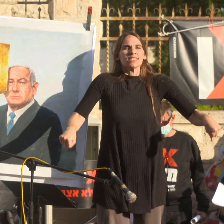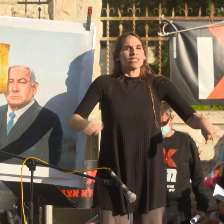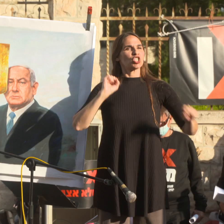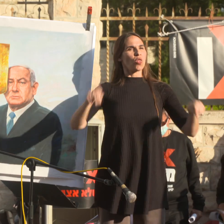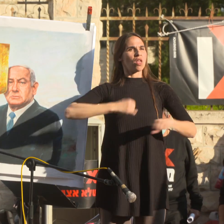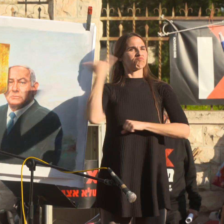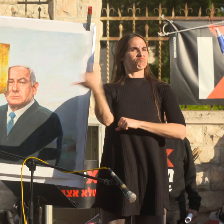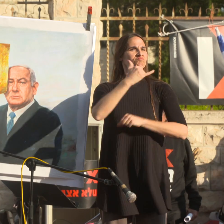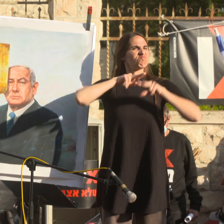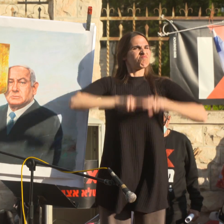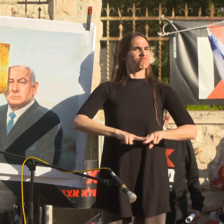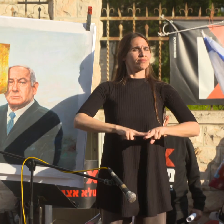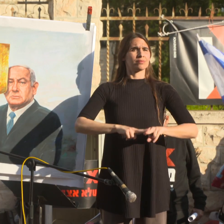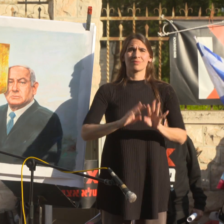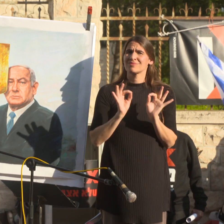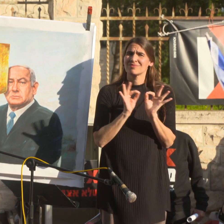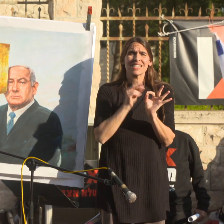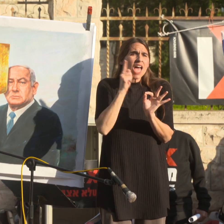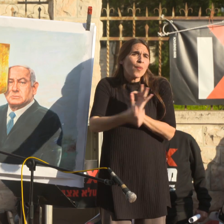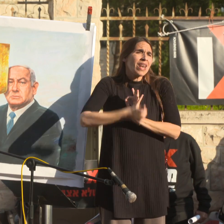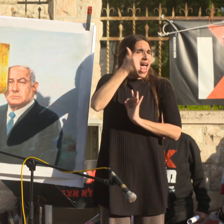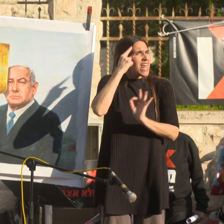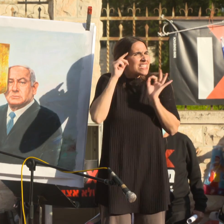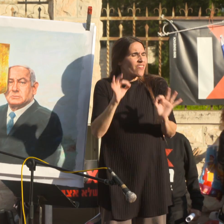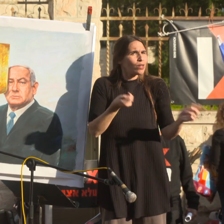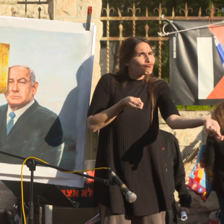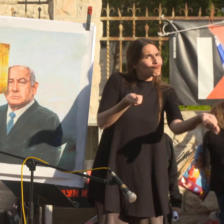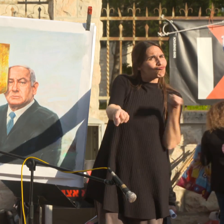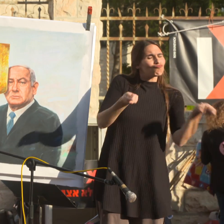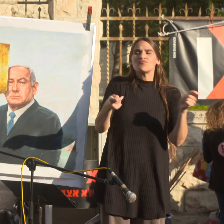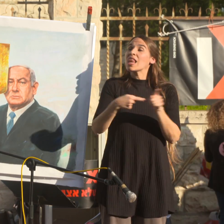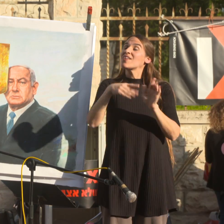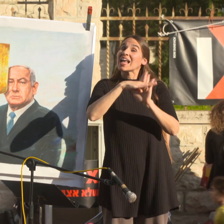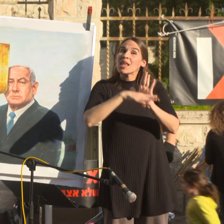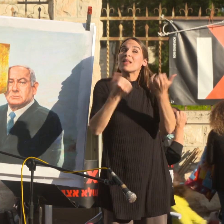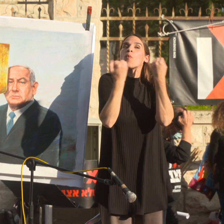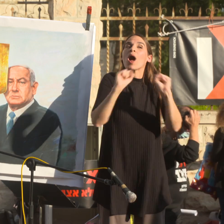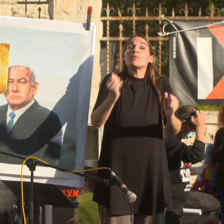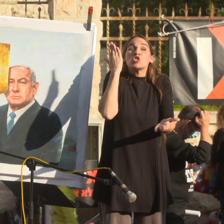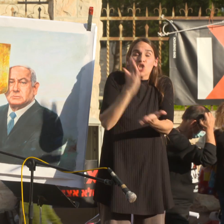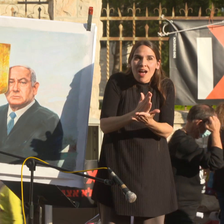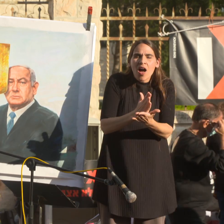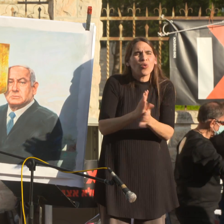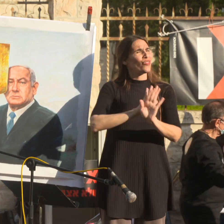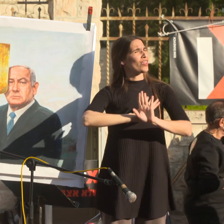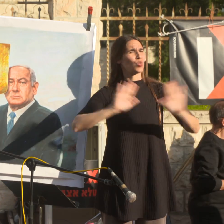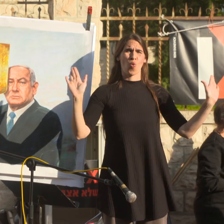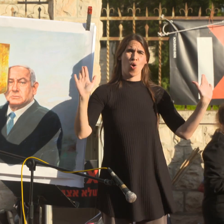לנו כאן זה בסך הכל מנהל סביר, שנהל את המדינה הזאת, בהתאם לכללים הדמוקרטיים שקבענו, ותו